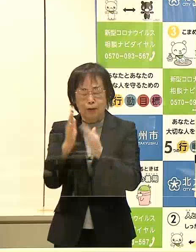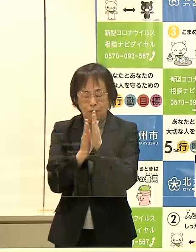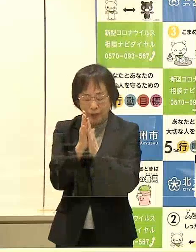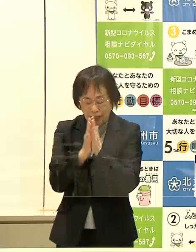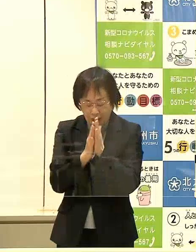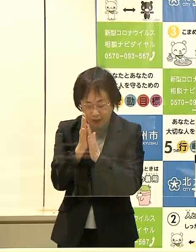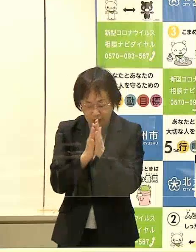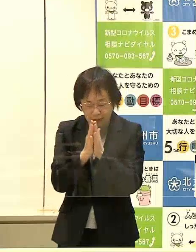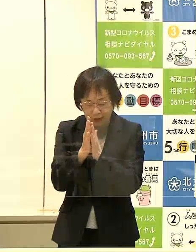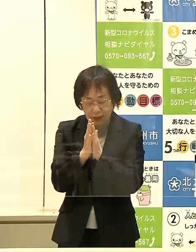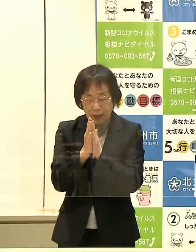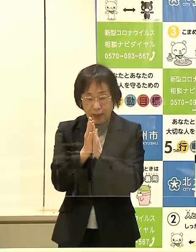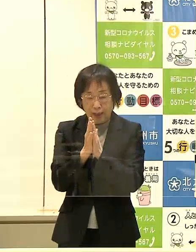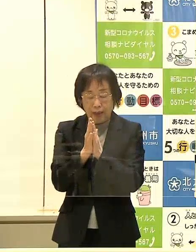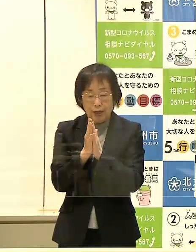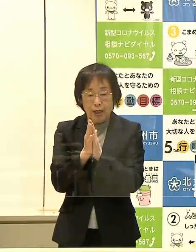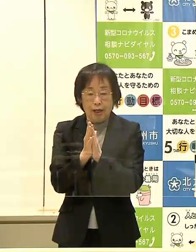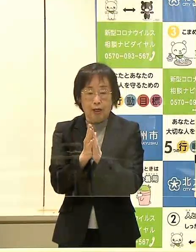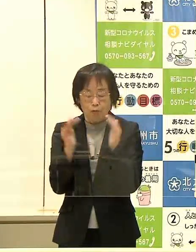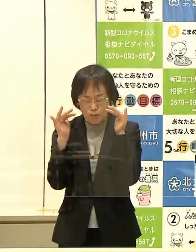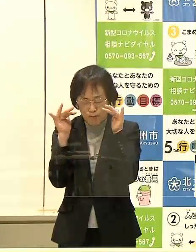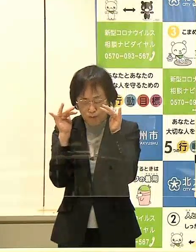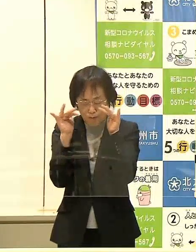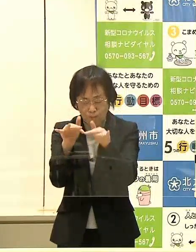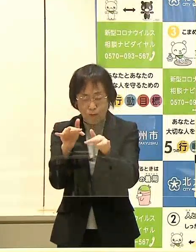中心をしておったわけでありますが